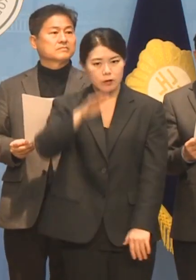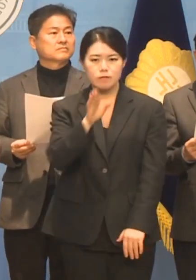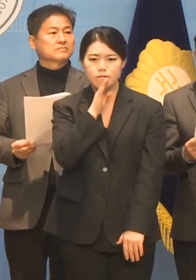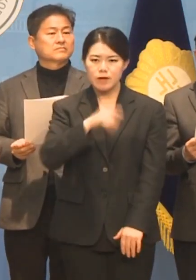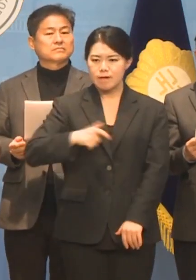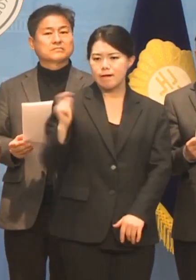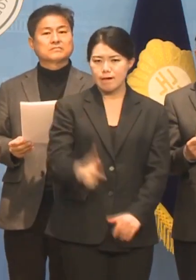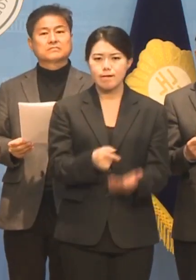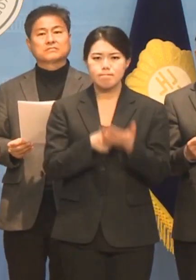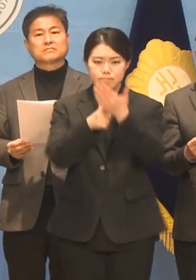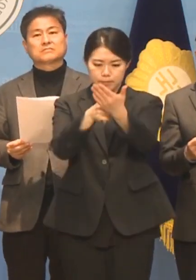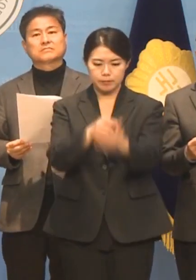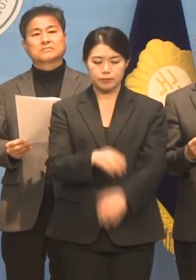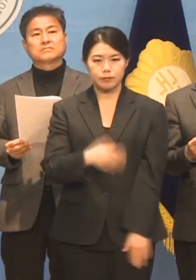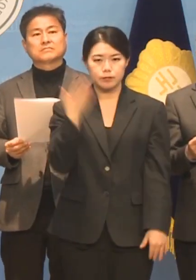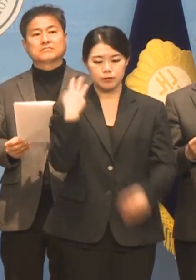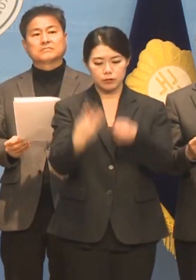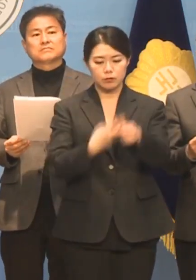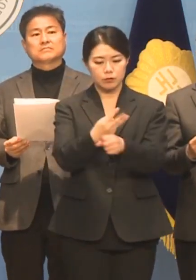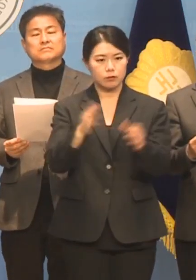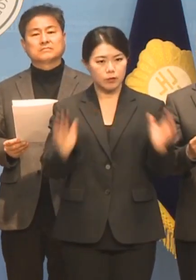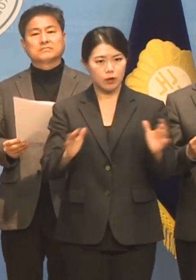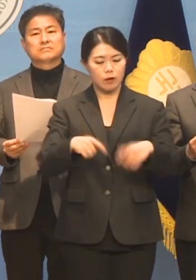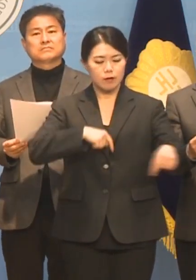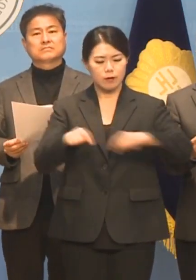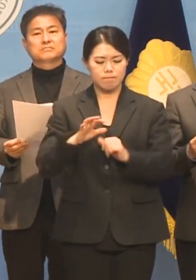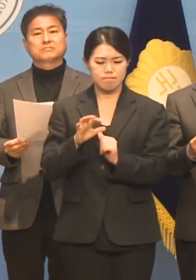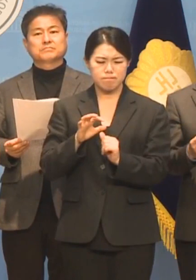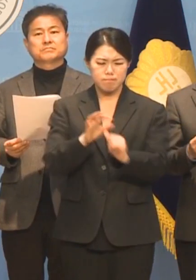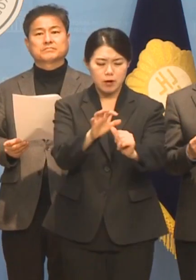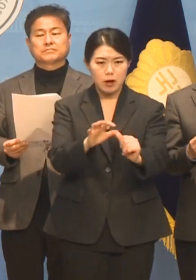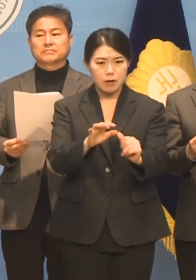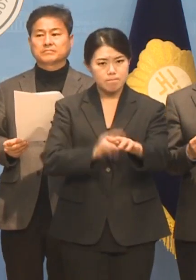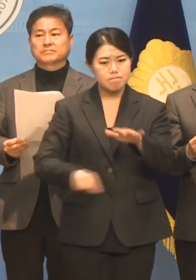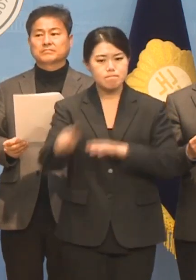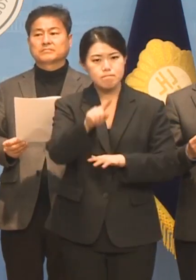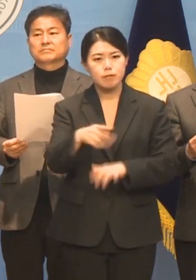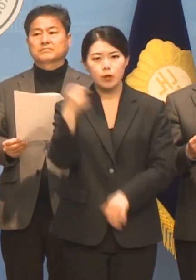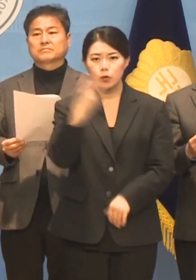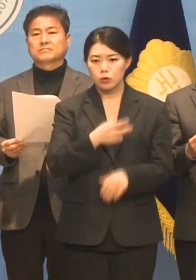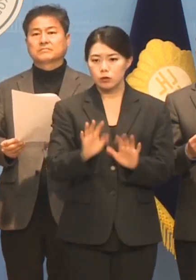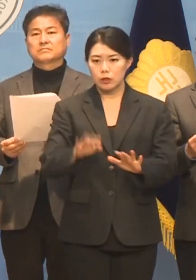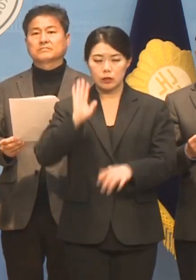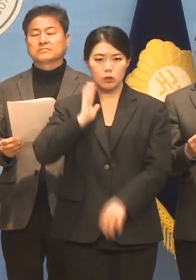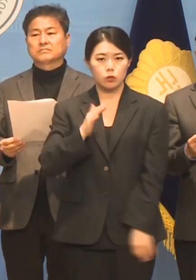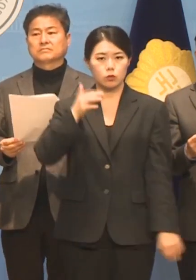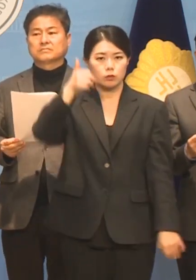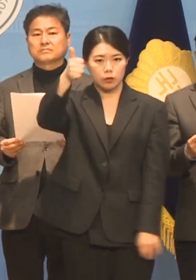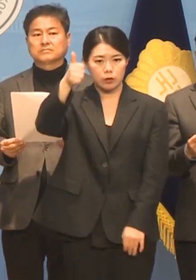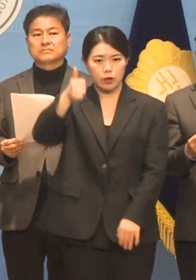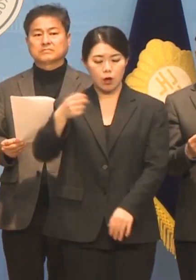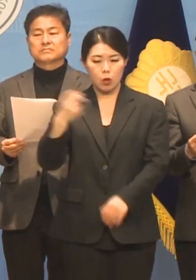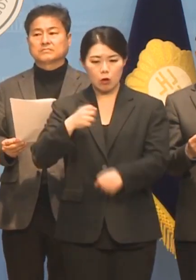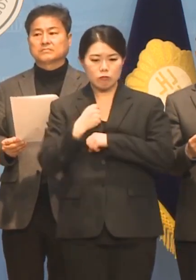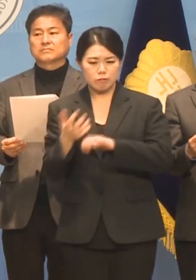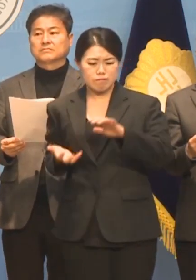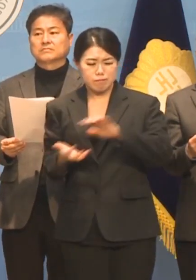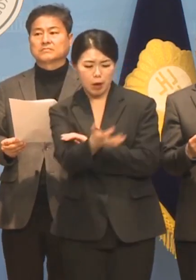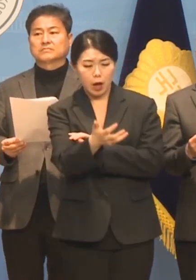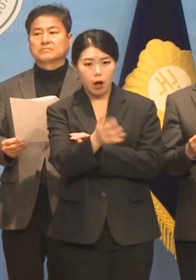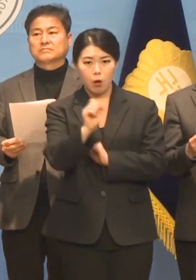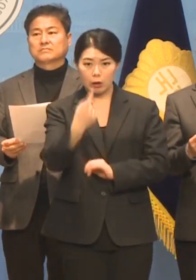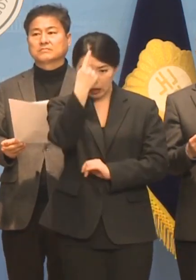강력히 경고합니다. 지난 3년 내내 정치 탄압에 앞장서다 못해 대통령의 군을 동원한